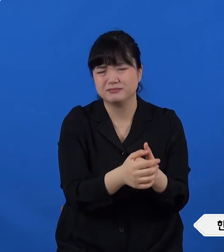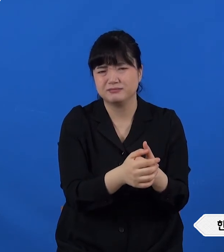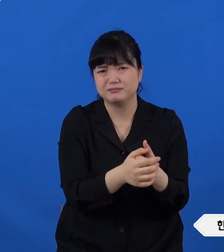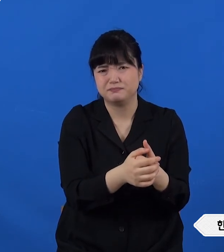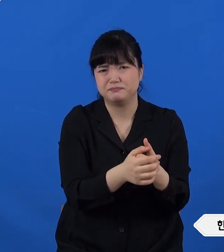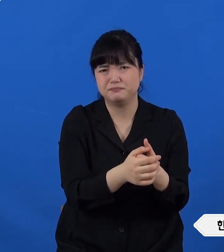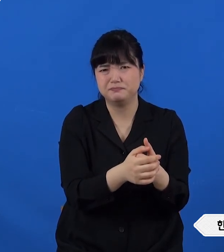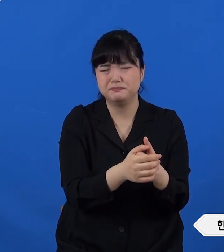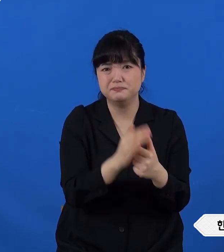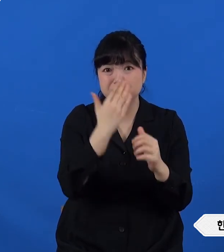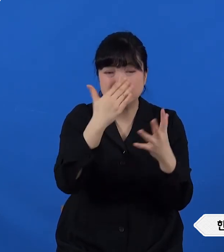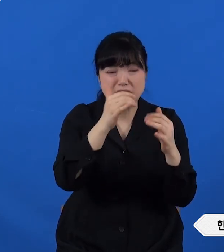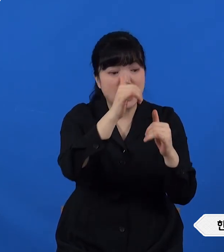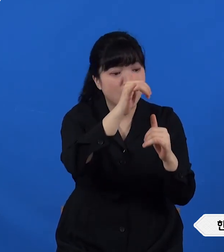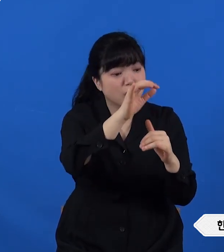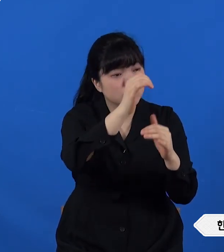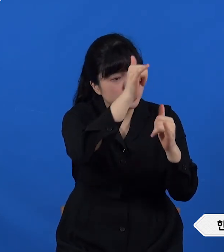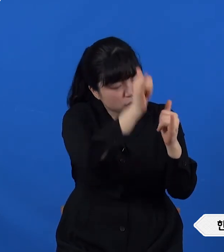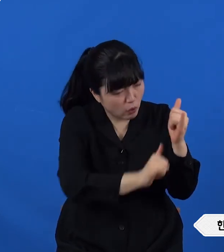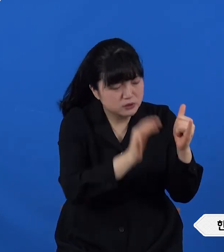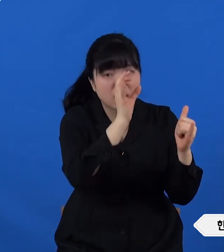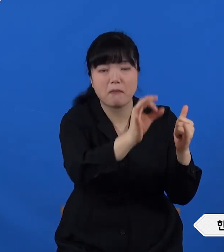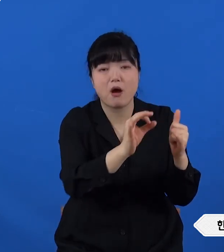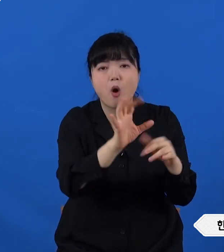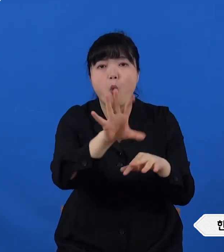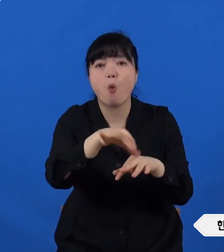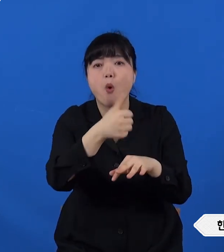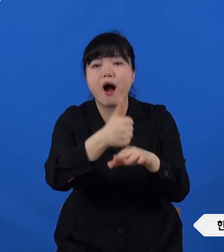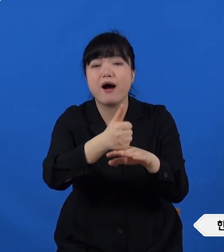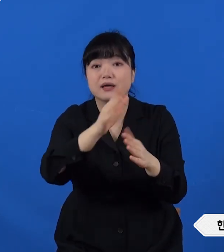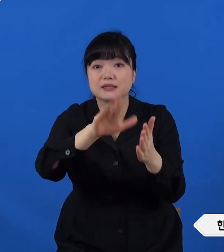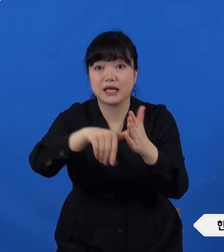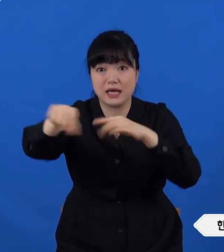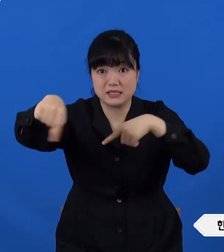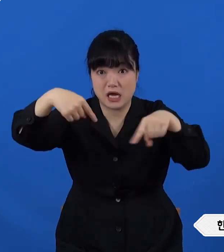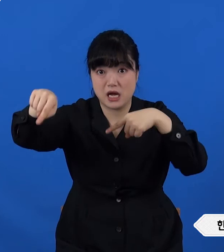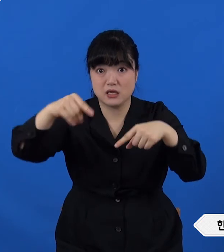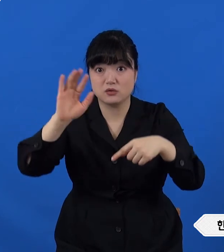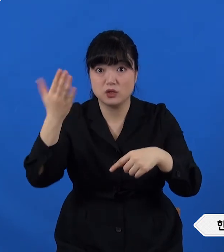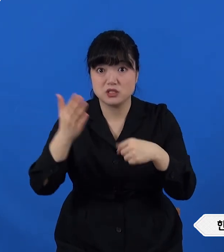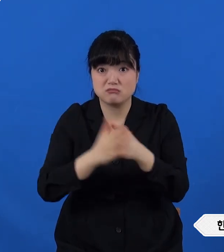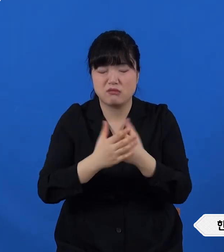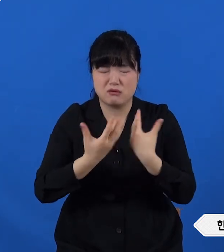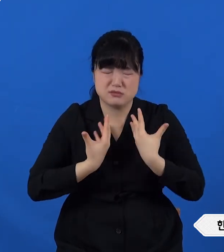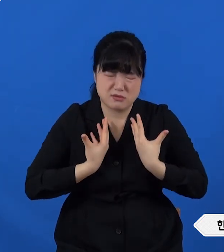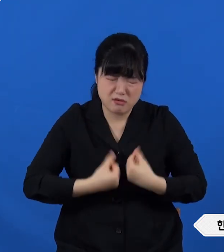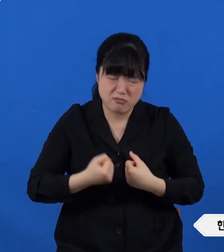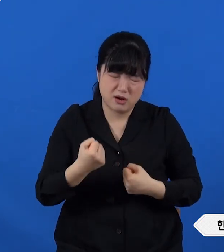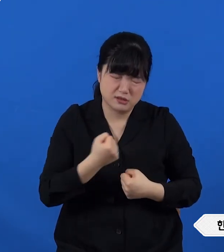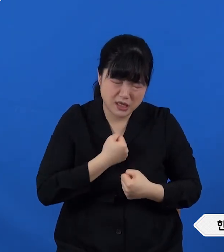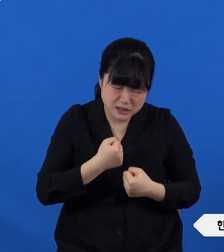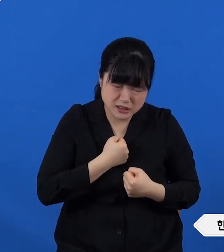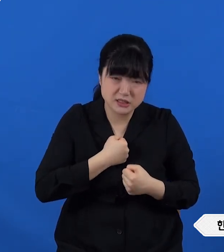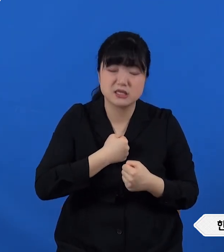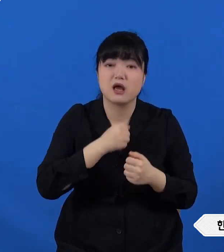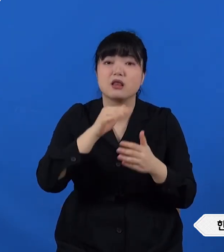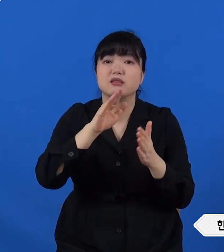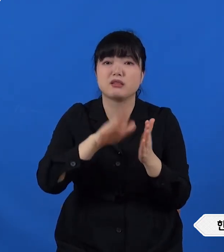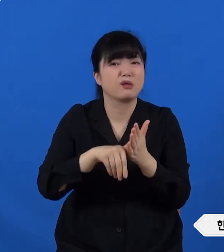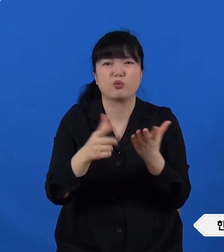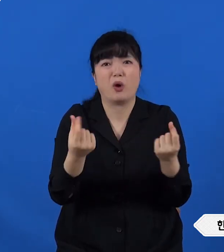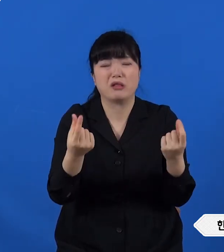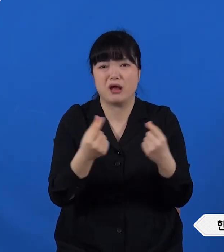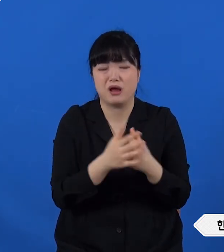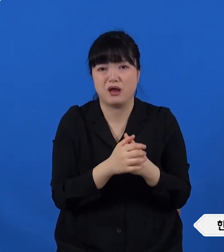우리가 이스라엘 역사를 보면 훗날에 왕정 시대가 되었지만은 절망과 탄식의 시대가 된 것은